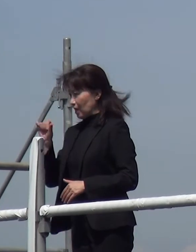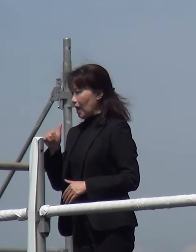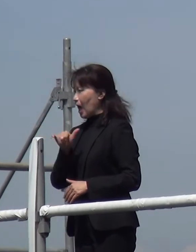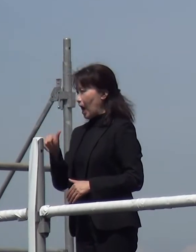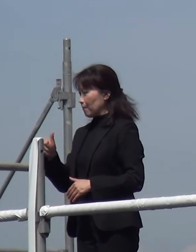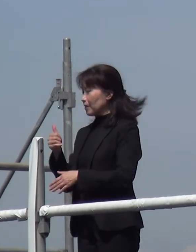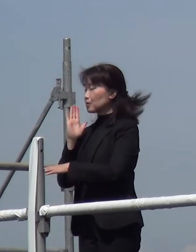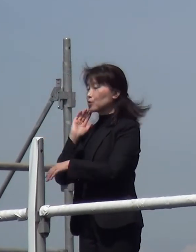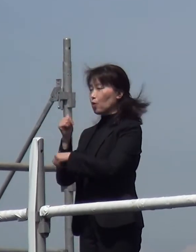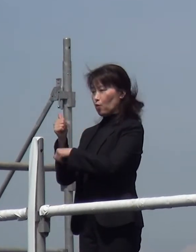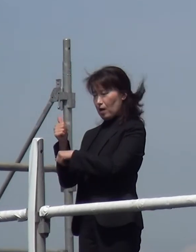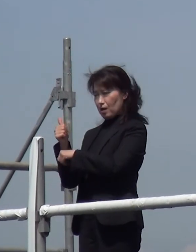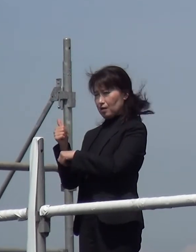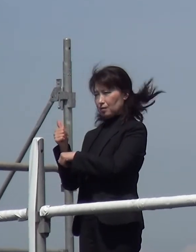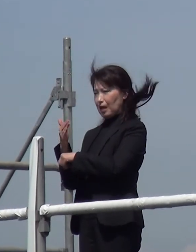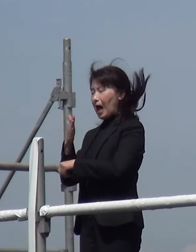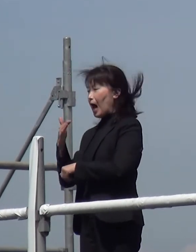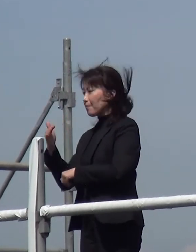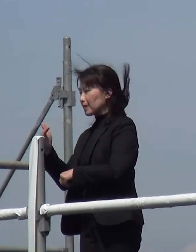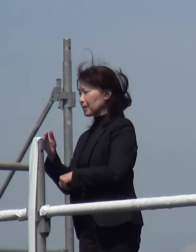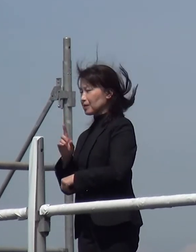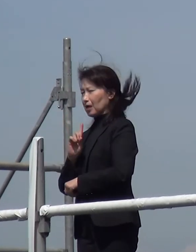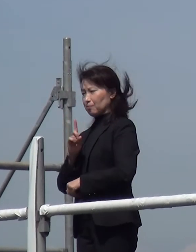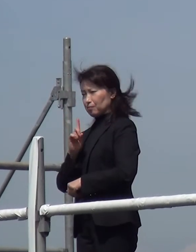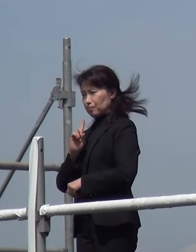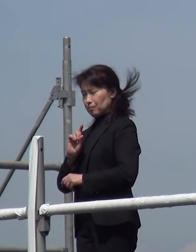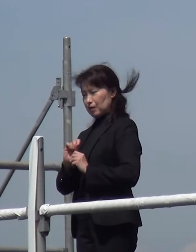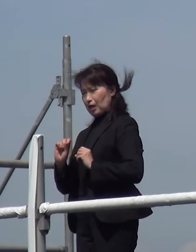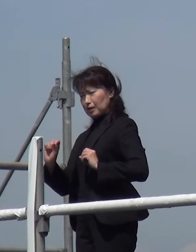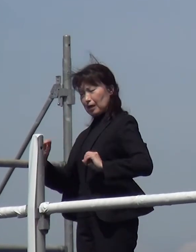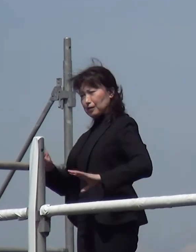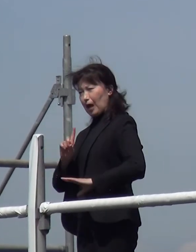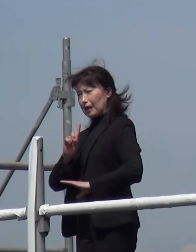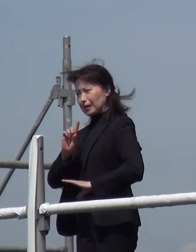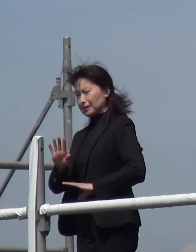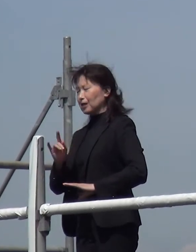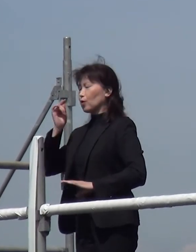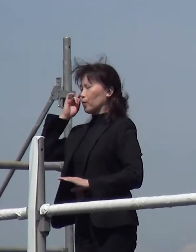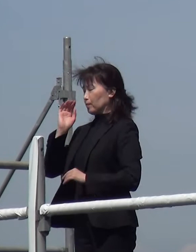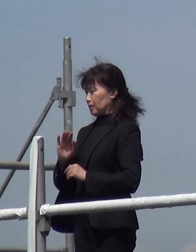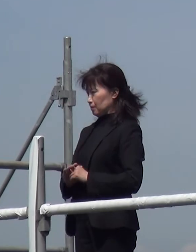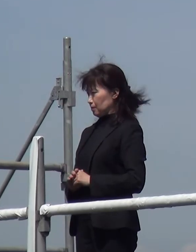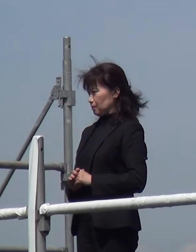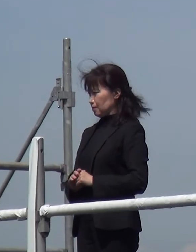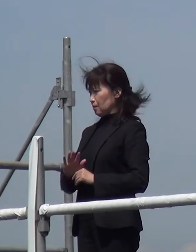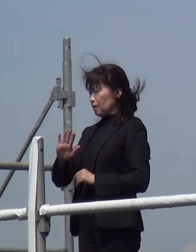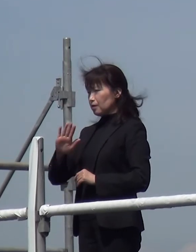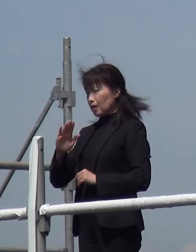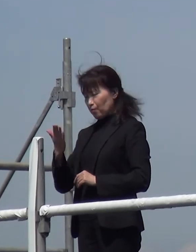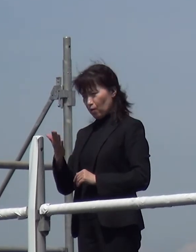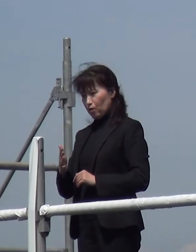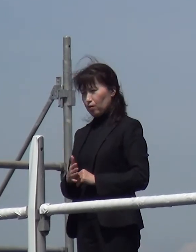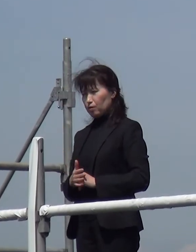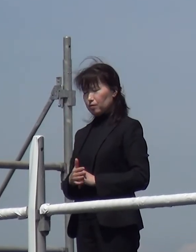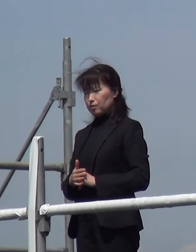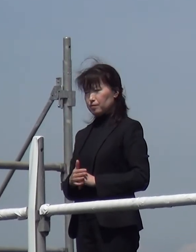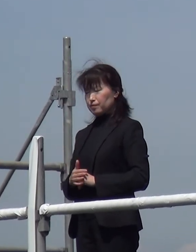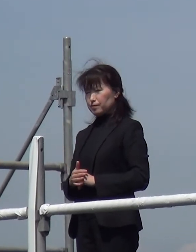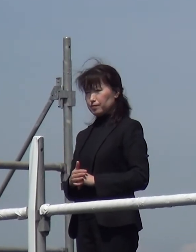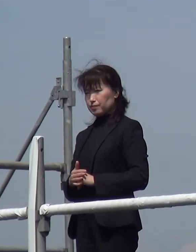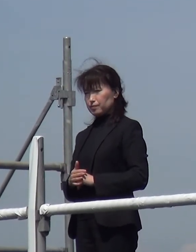相はあの話を長々と続けたと思います。ところがですね、私たち